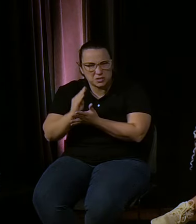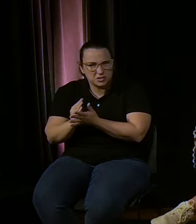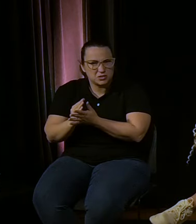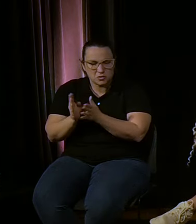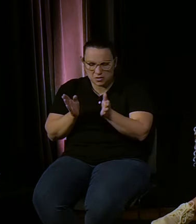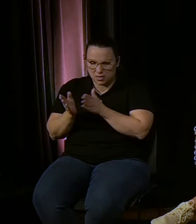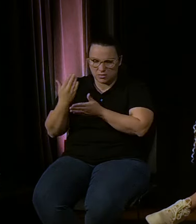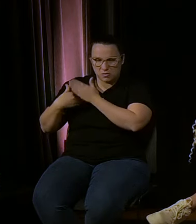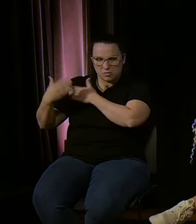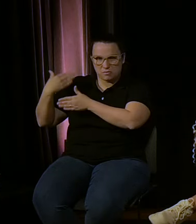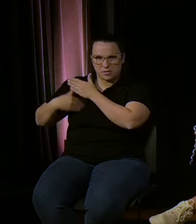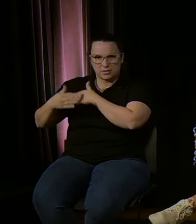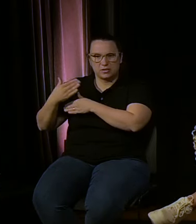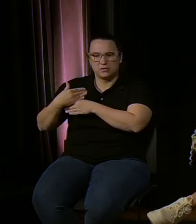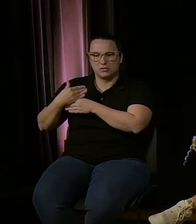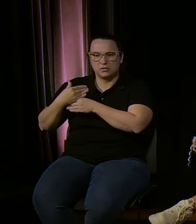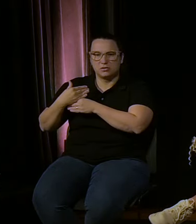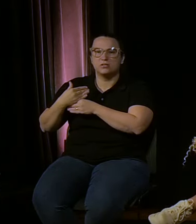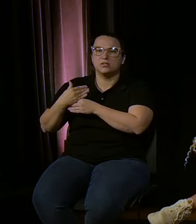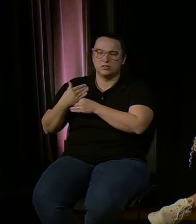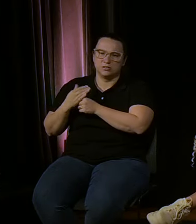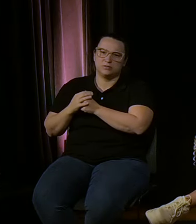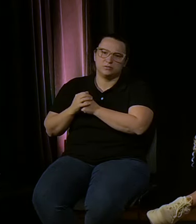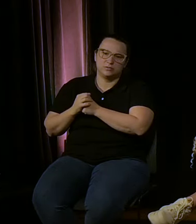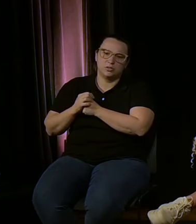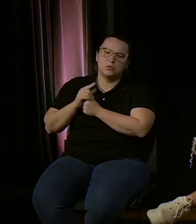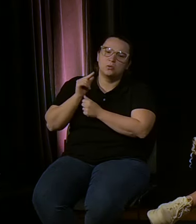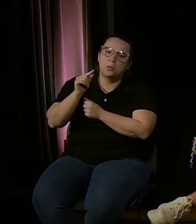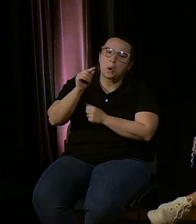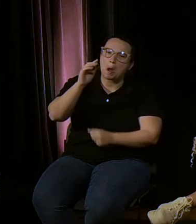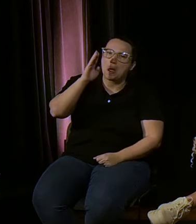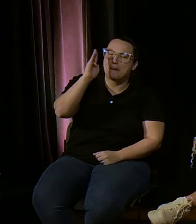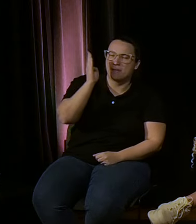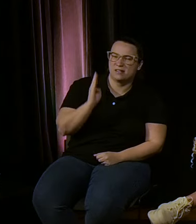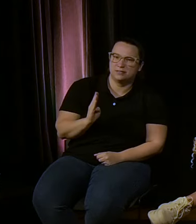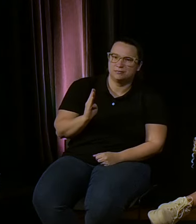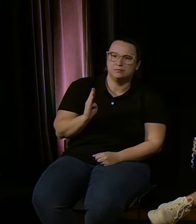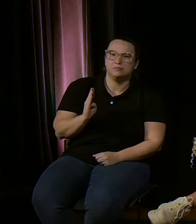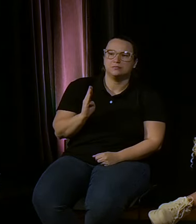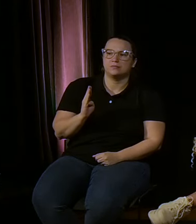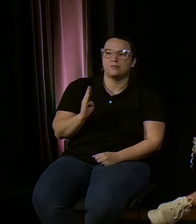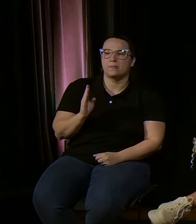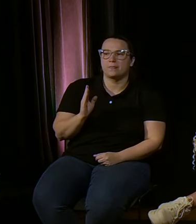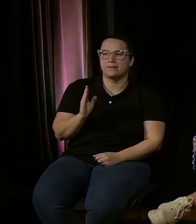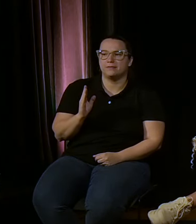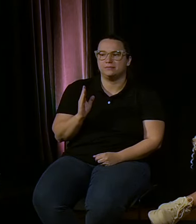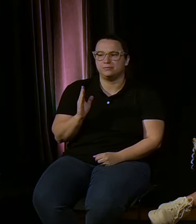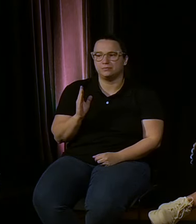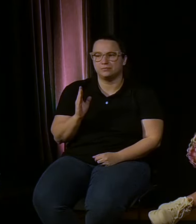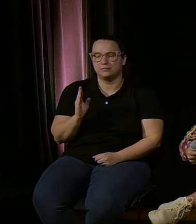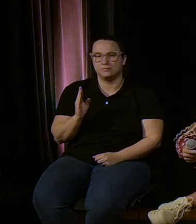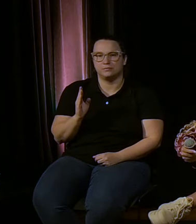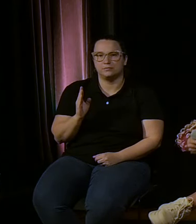período também considerava enquanto o que era brasileiro, muito